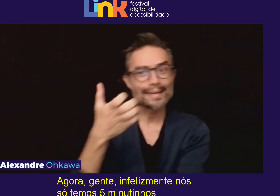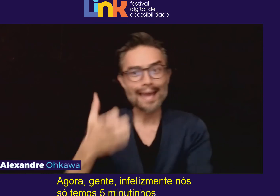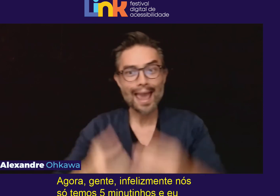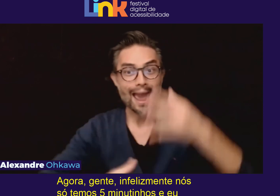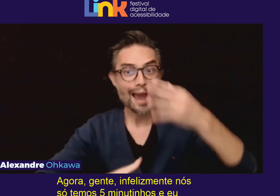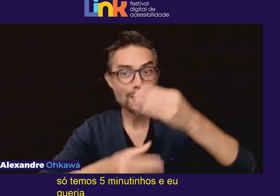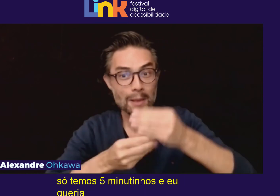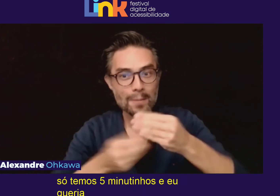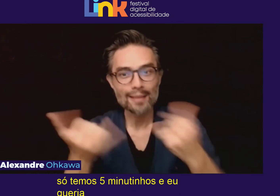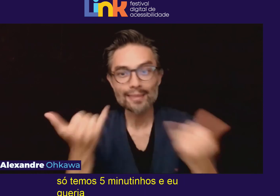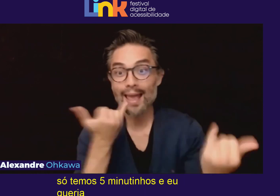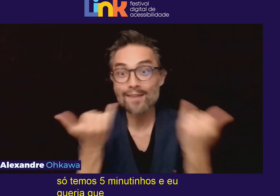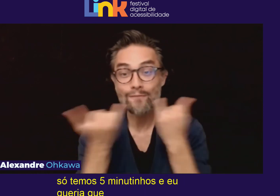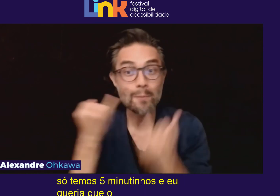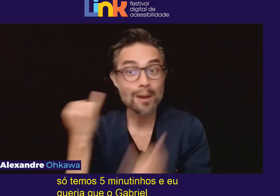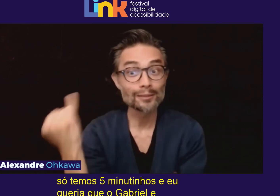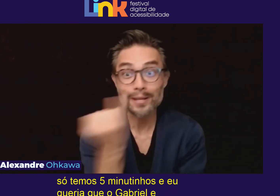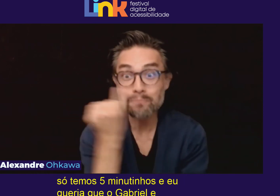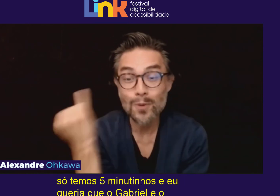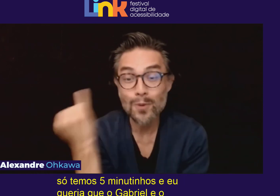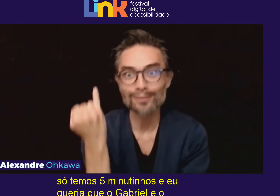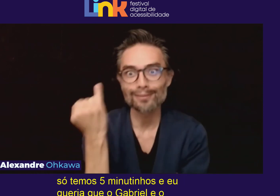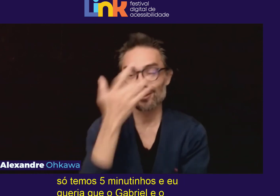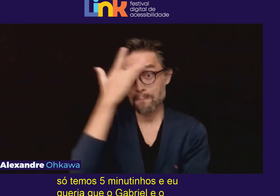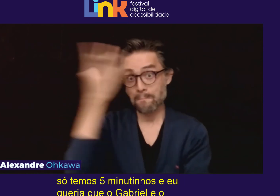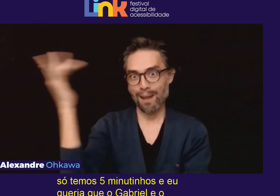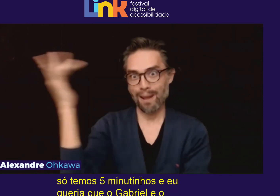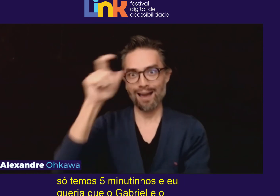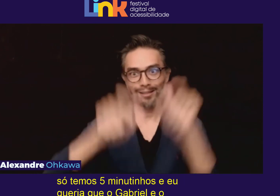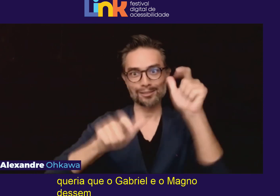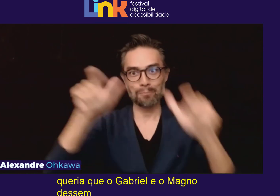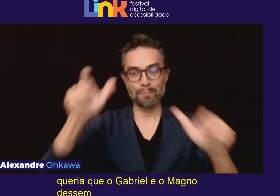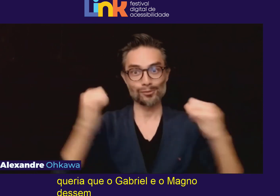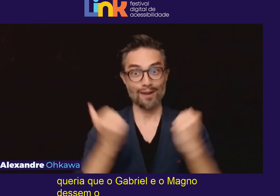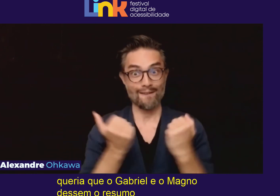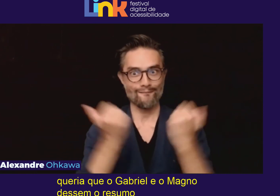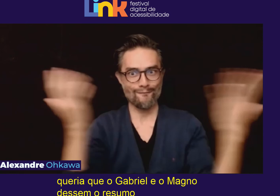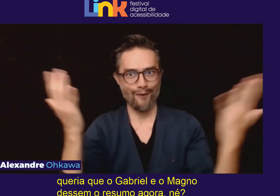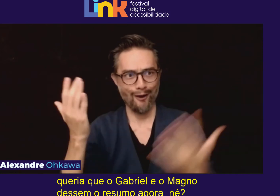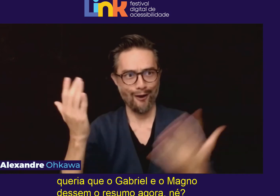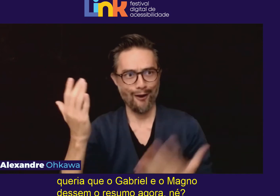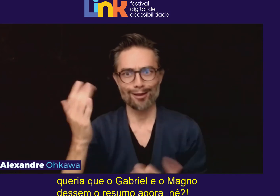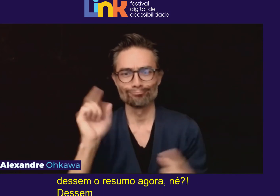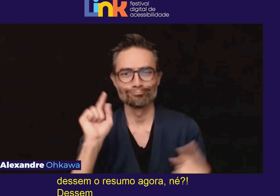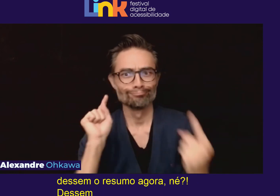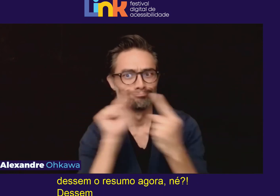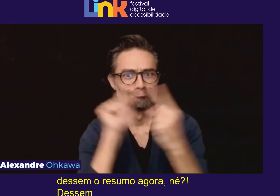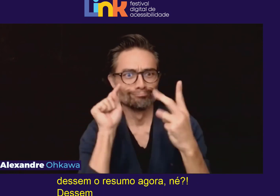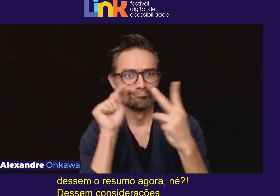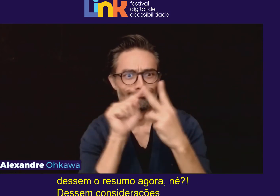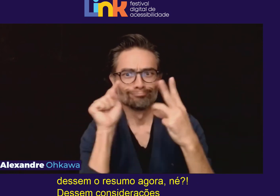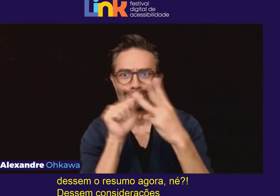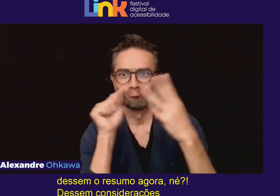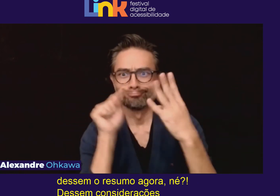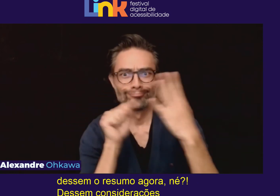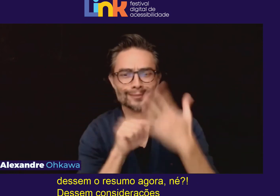e o Magno, né, desse o resumo agora, né, desse as considerações finais e falasse para as pessoas que